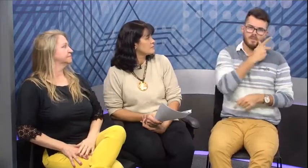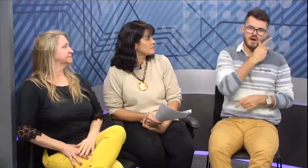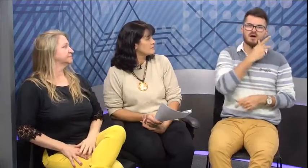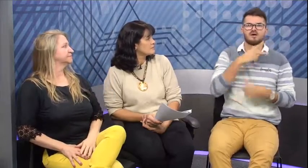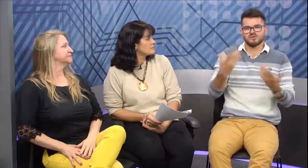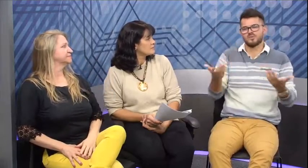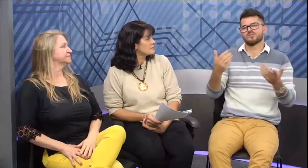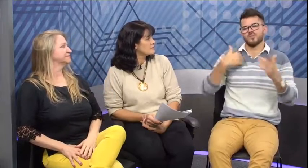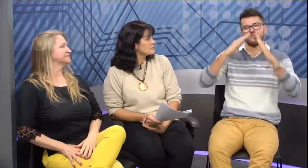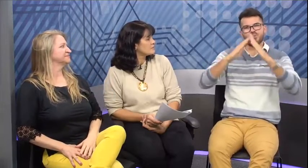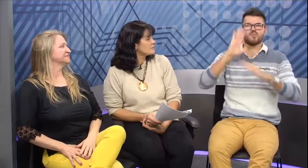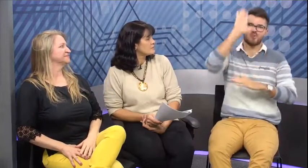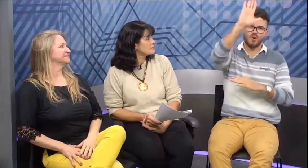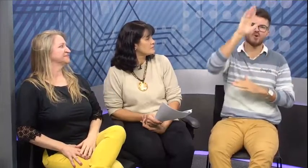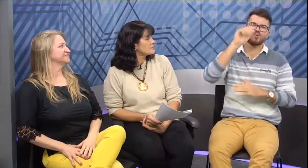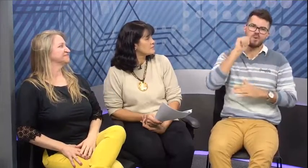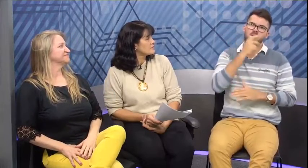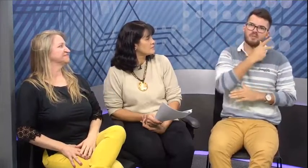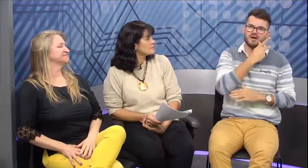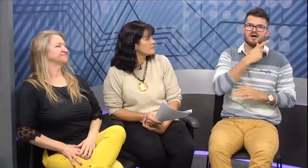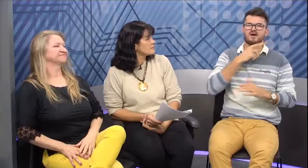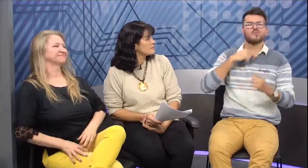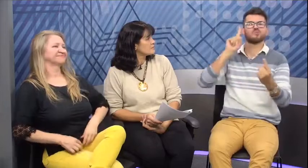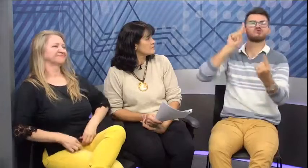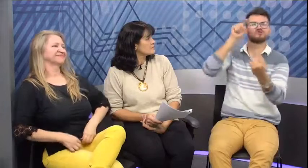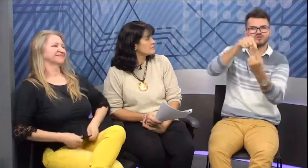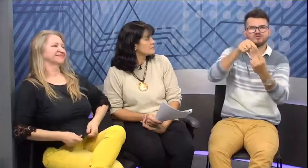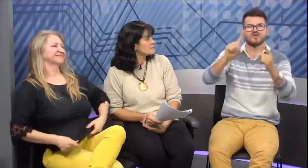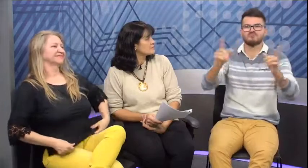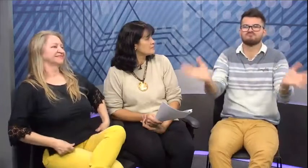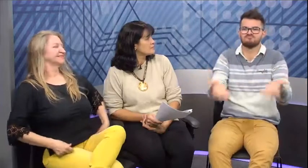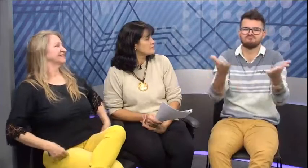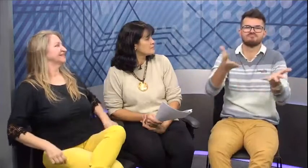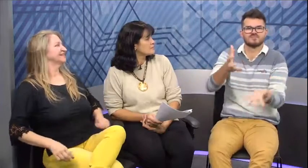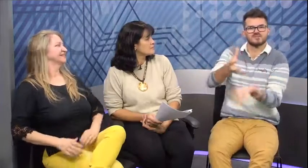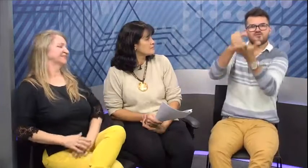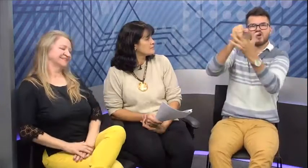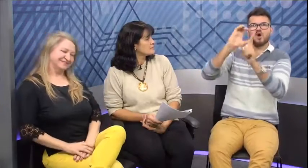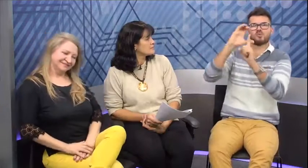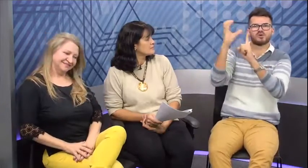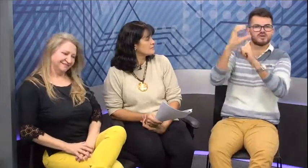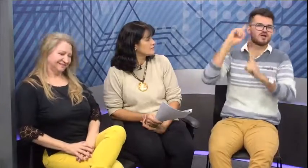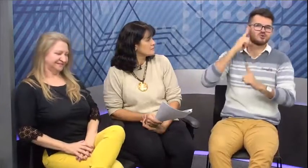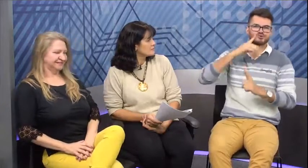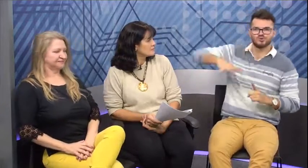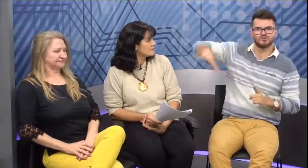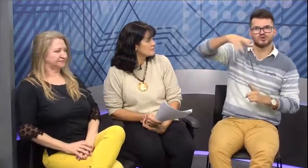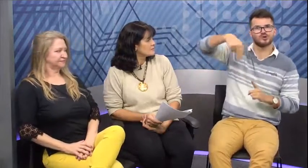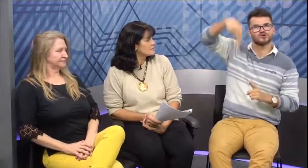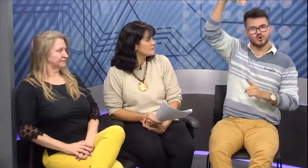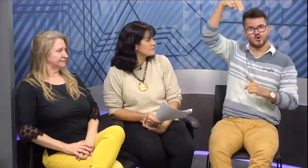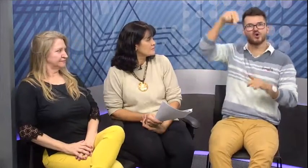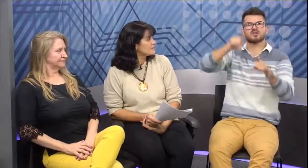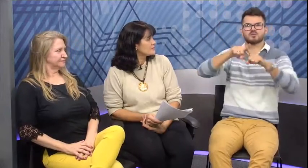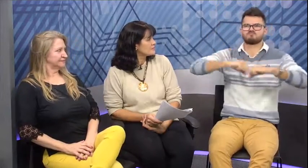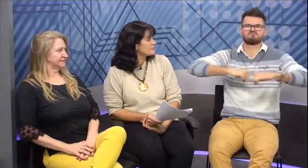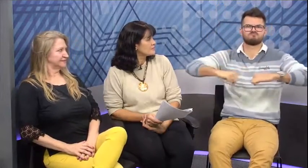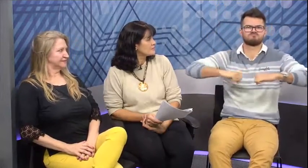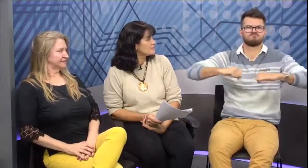na Universidade Federal do Amapá, e eu estou residindo lá e trabalhando como professor lá, dando esse apoio também